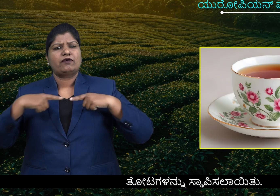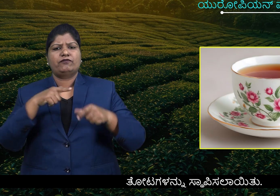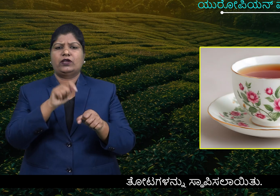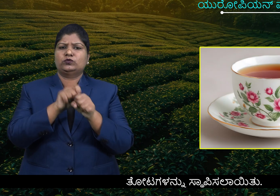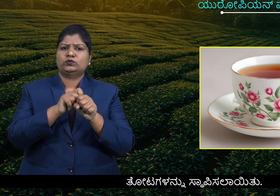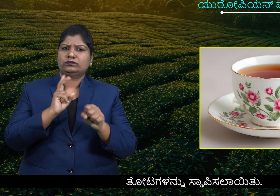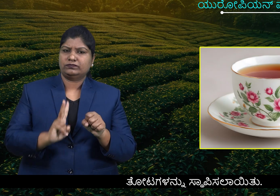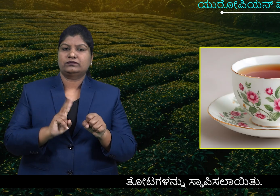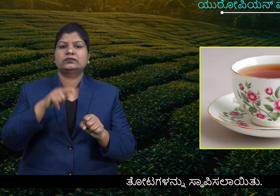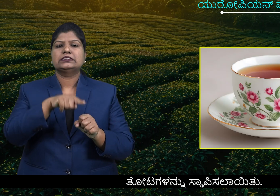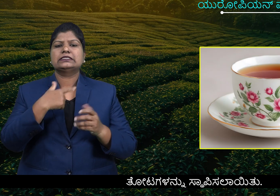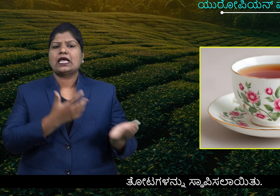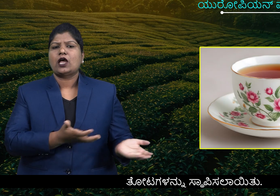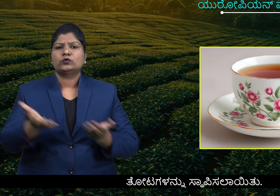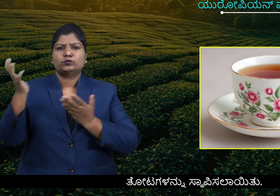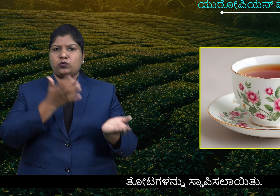ತೋಟಗಳನ್ನು ಸ್ಥಾಪಿಸಲಾಯಿತು.